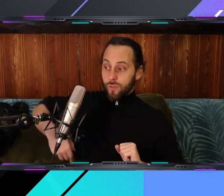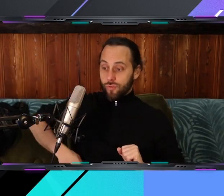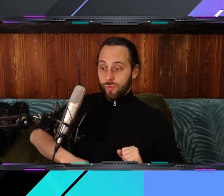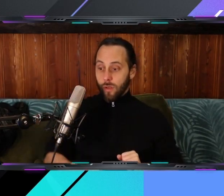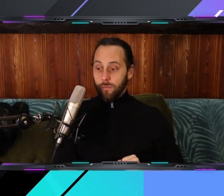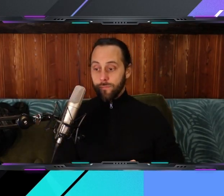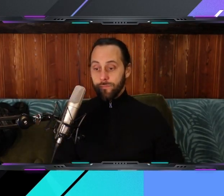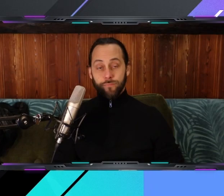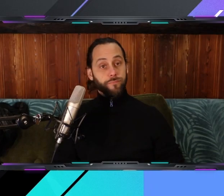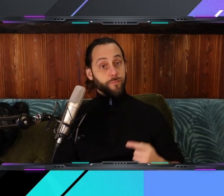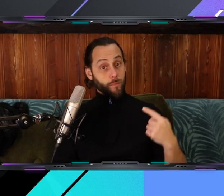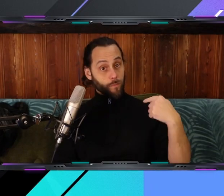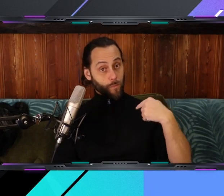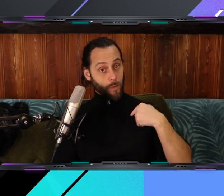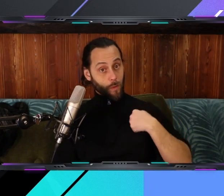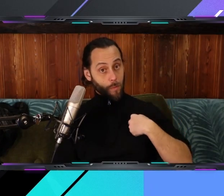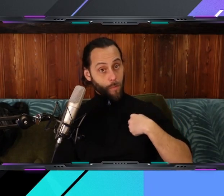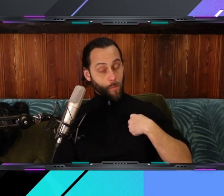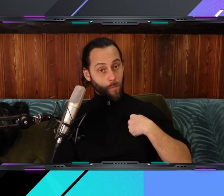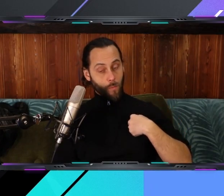Bravo, c'est juste, hein.